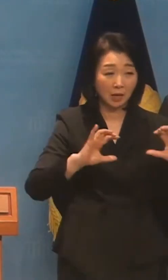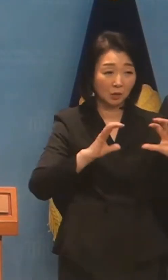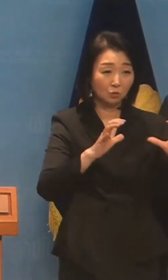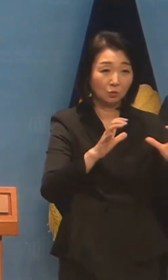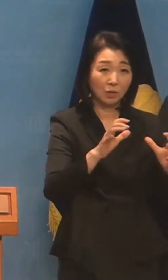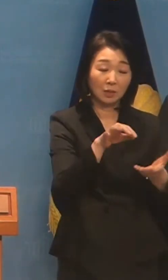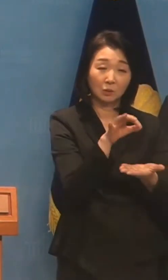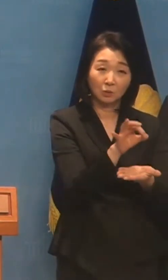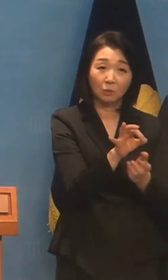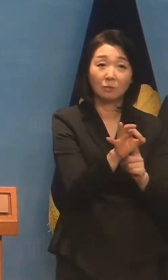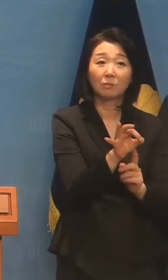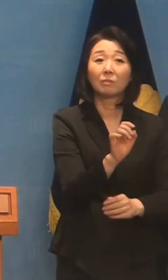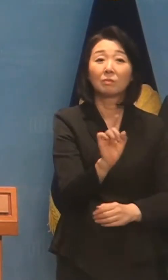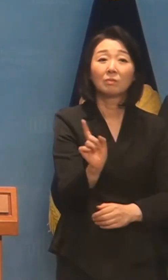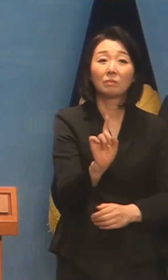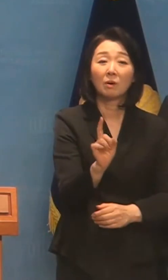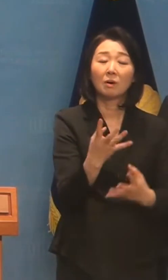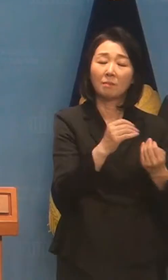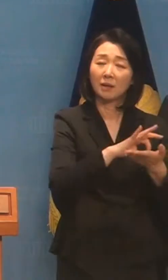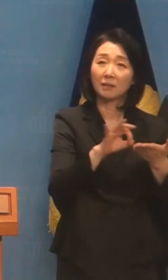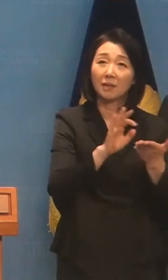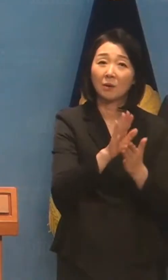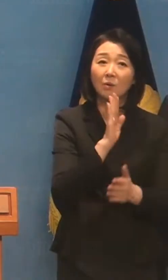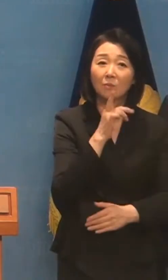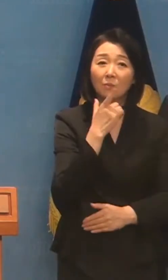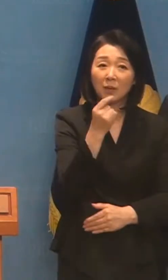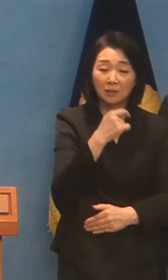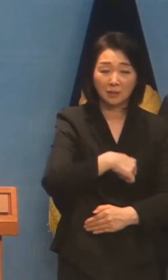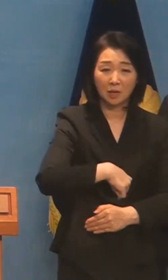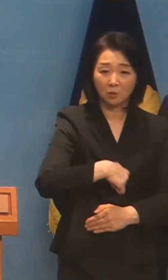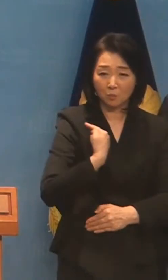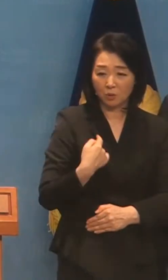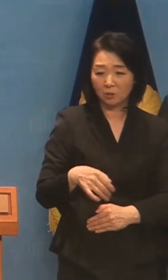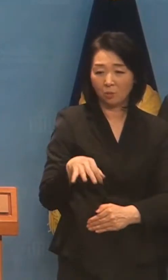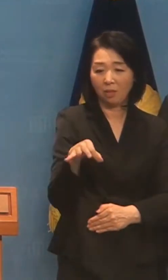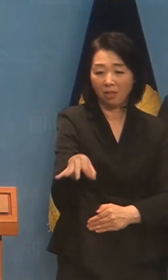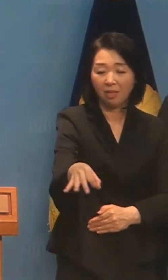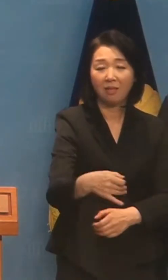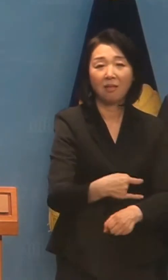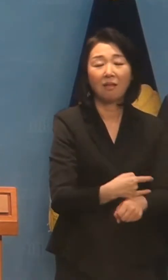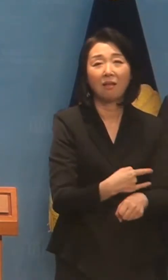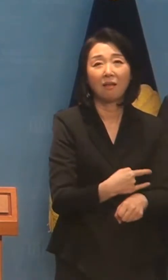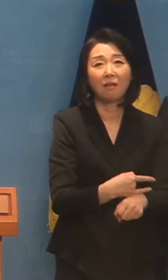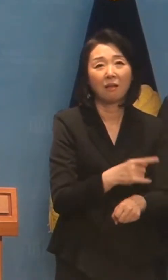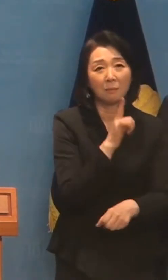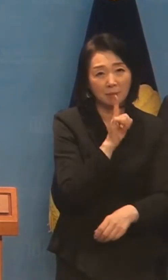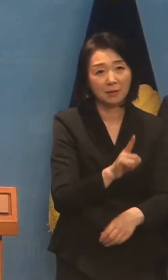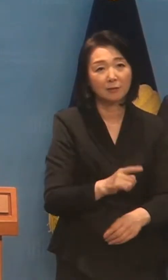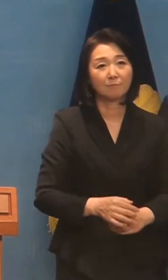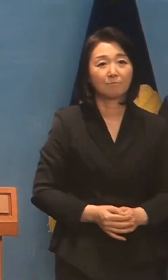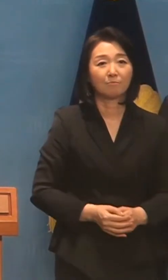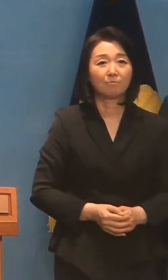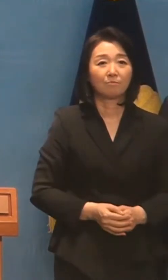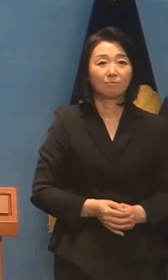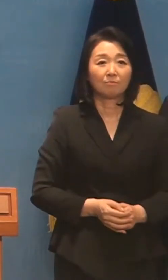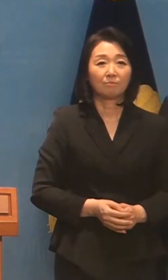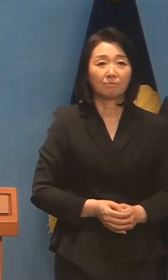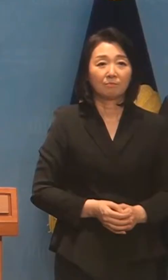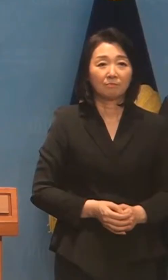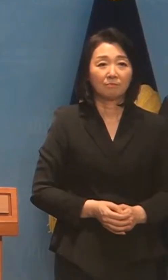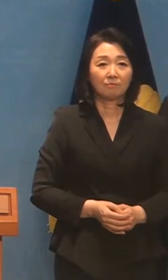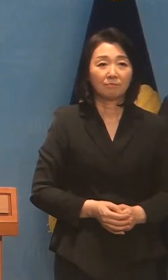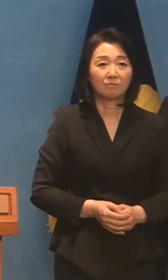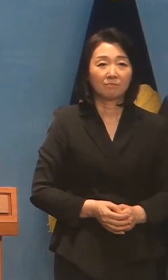재정을 많이 쓰기 때문에 본인 부담금을 더 내야 한다고 발표했습니다.